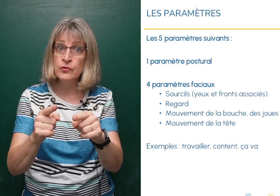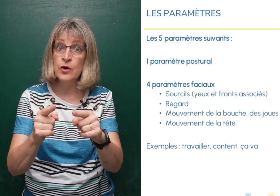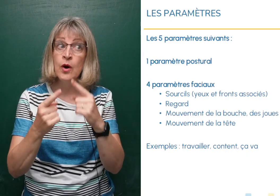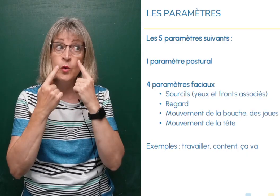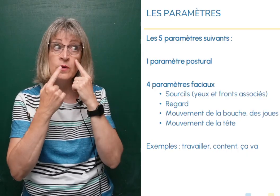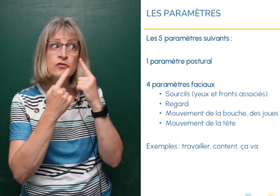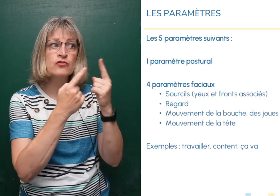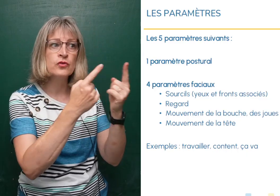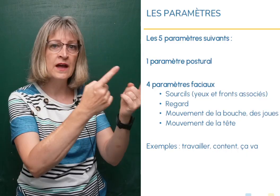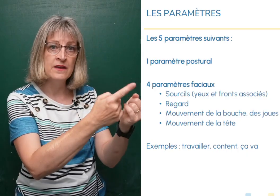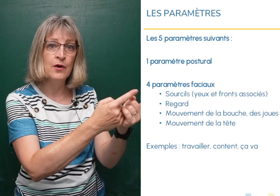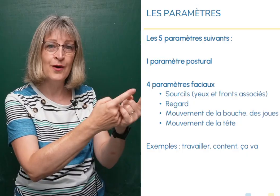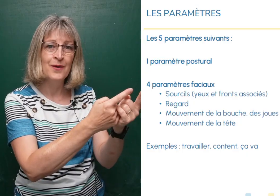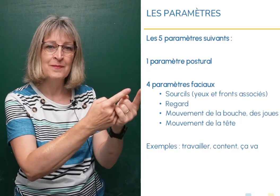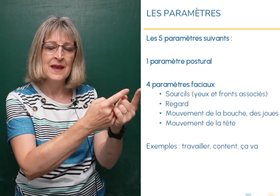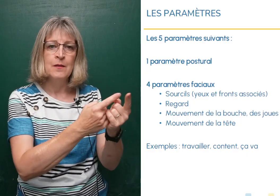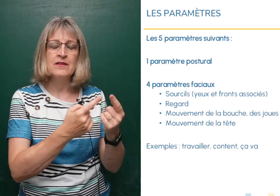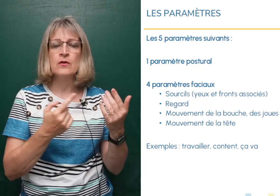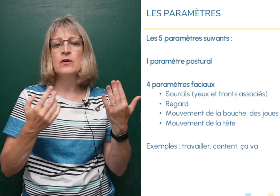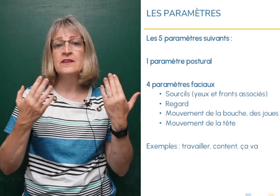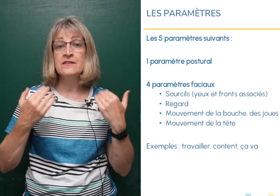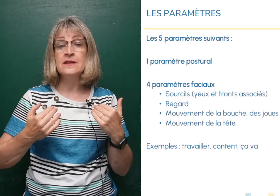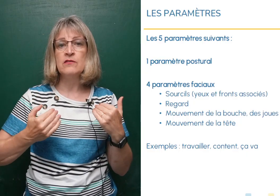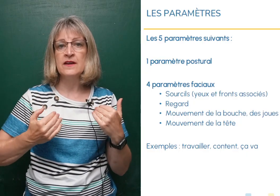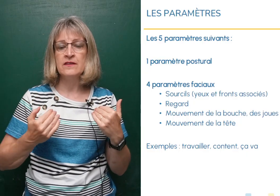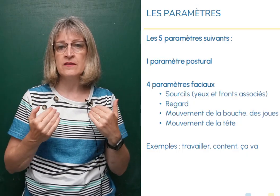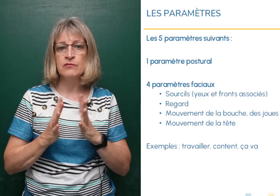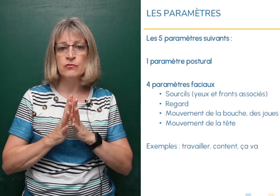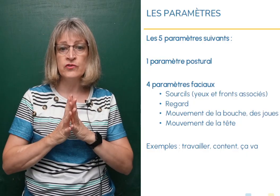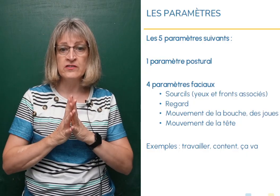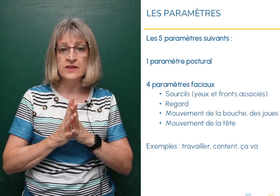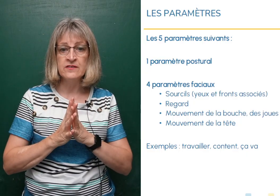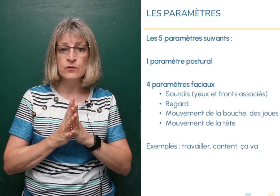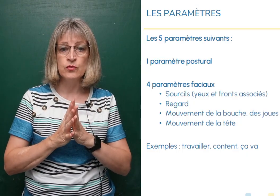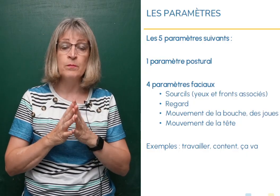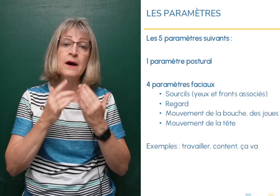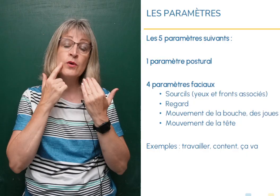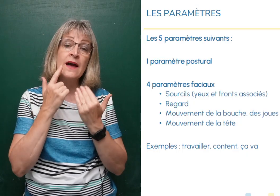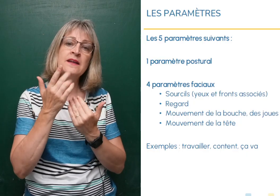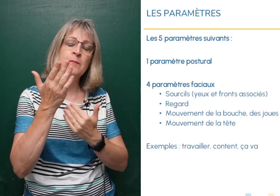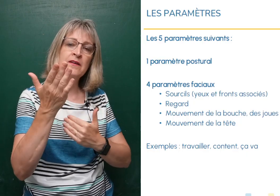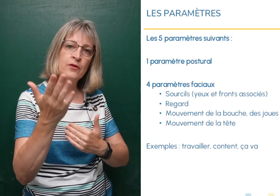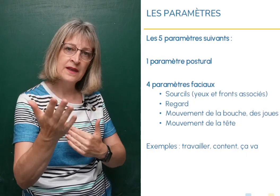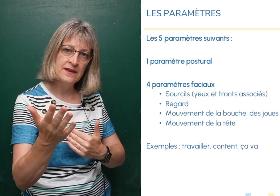interlocuteur ou est-ce que je regarde ailleurs? Parce qu'en langue des signes, en fait, ce qu'il faut que vous sachiez, c'est que ne pas regarder la personne à qui l'on